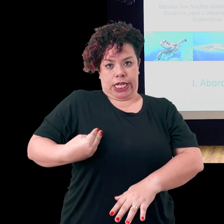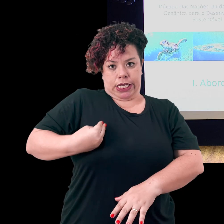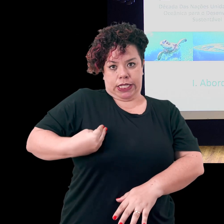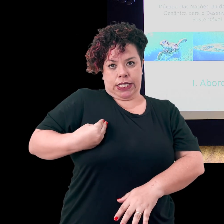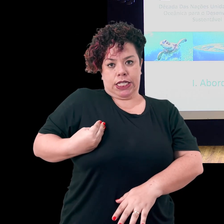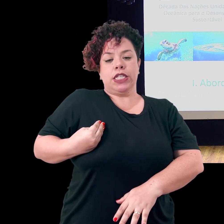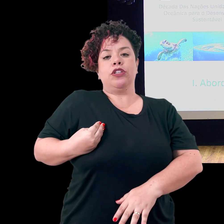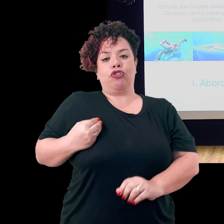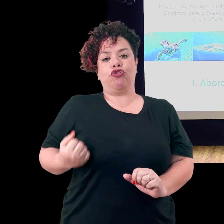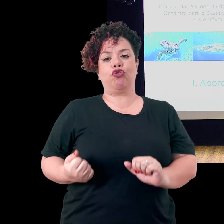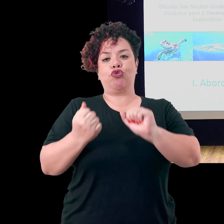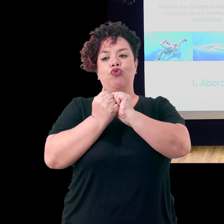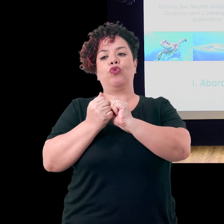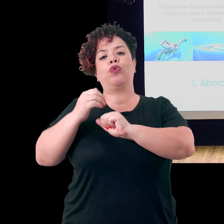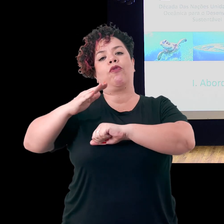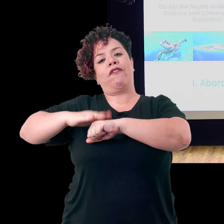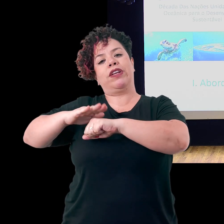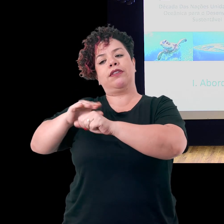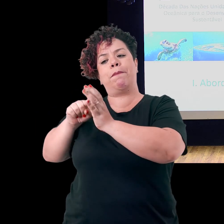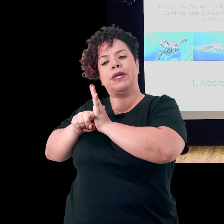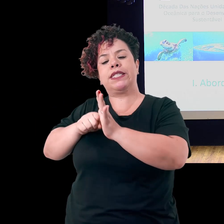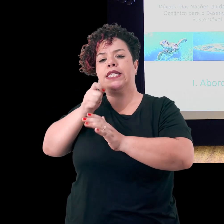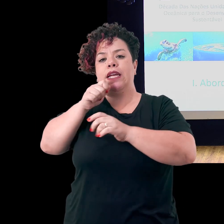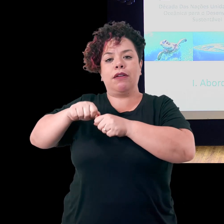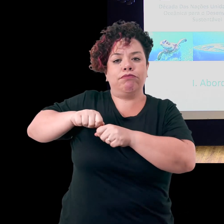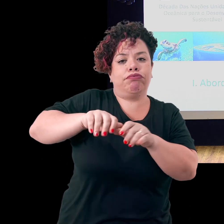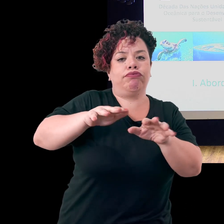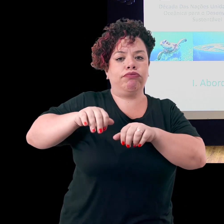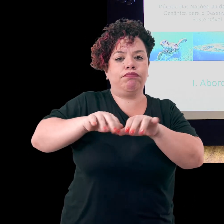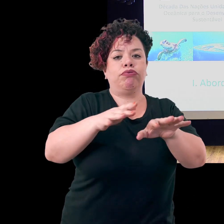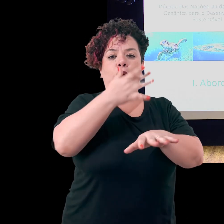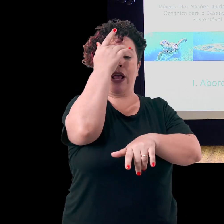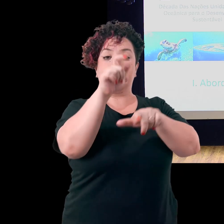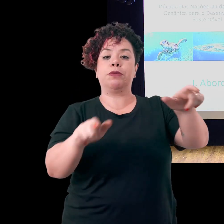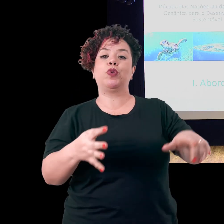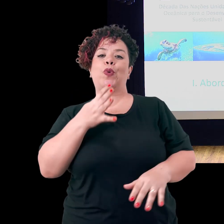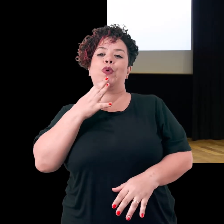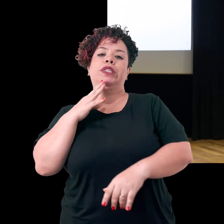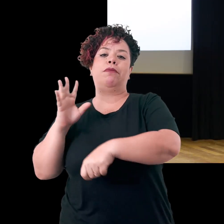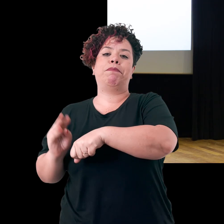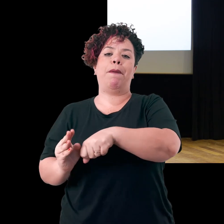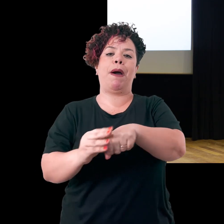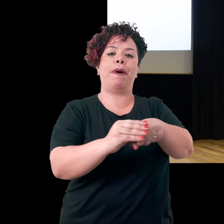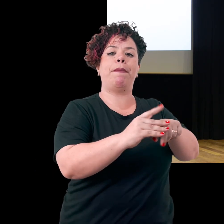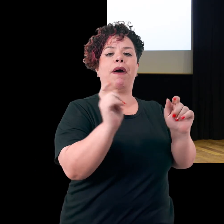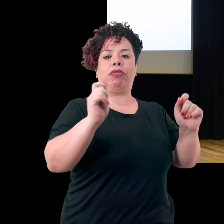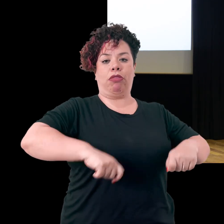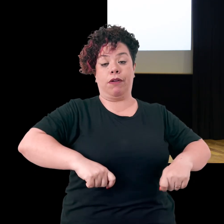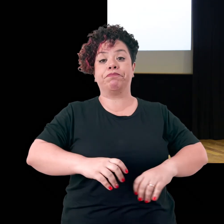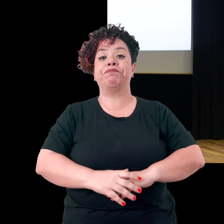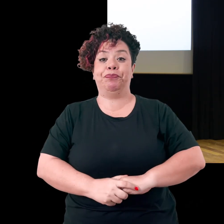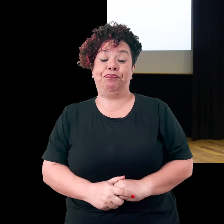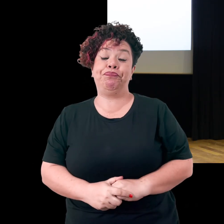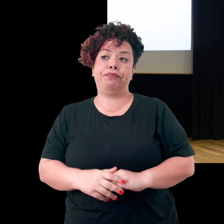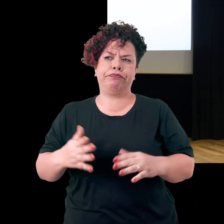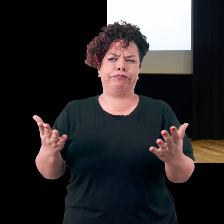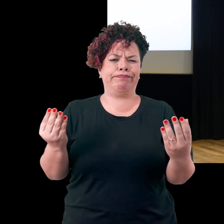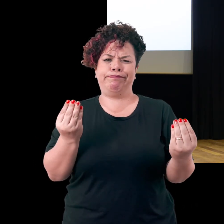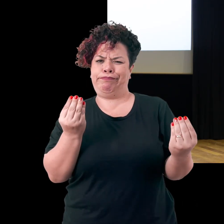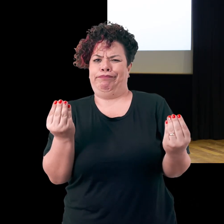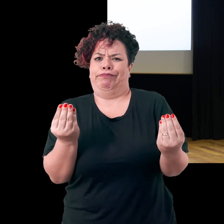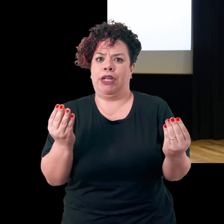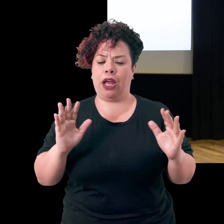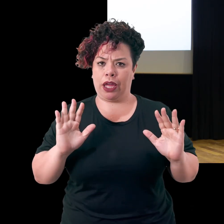existe junto com aquele que vai ser feito, né? Então, a gente vai produzir e disseminar o conhecimento. Para